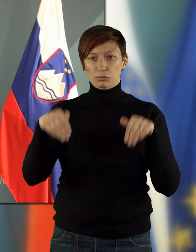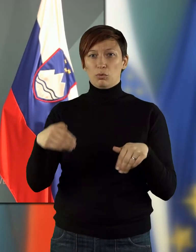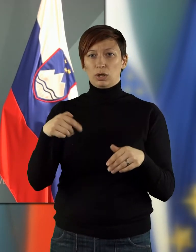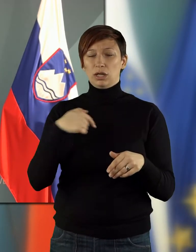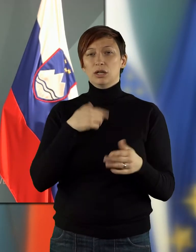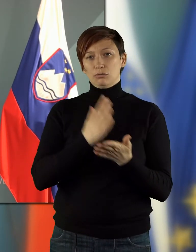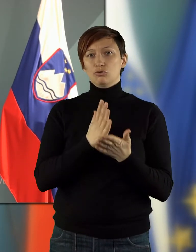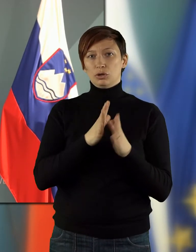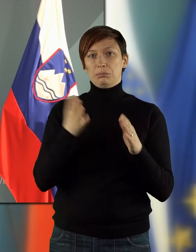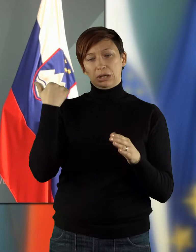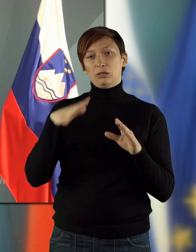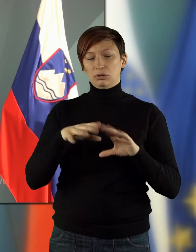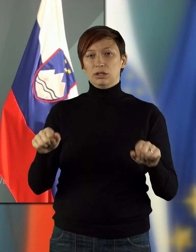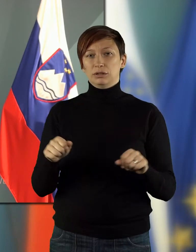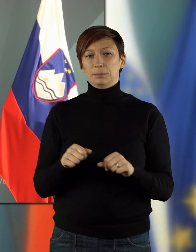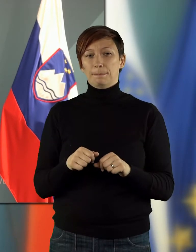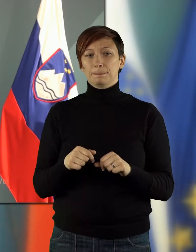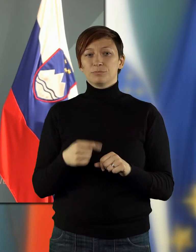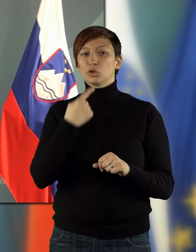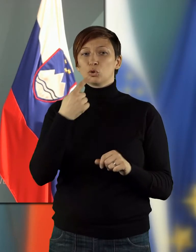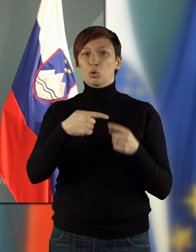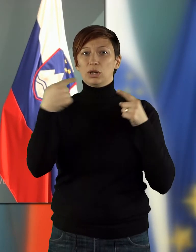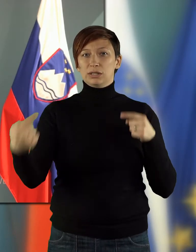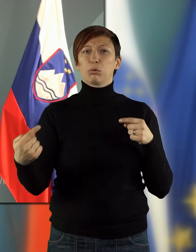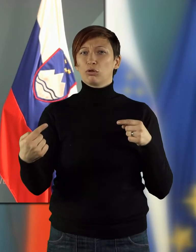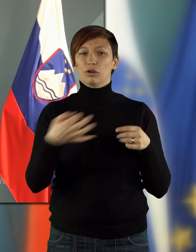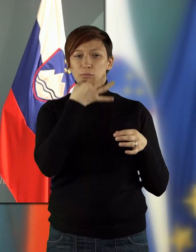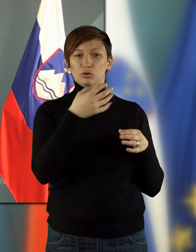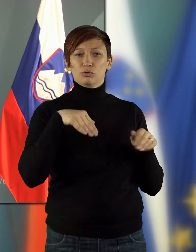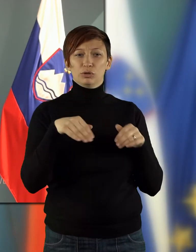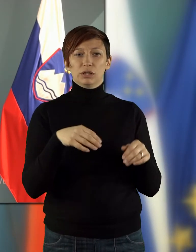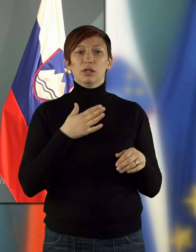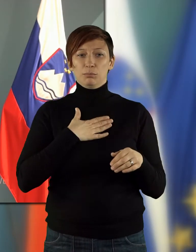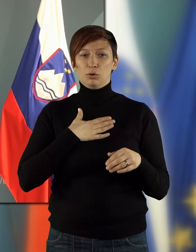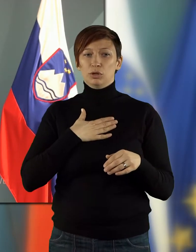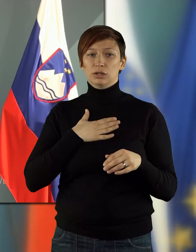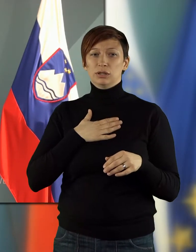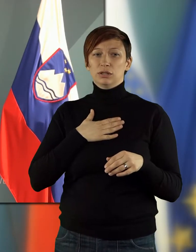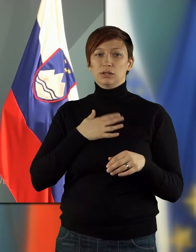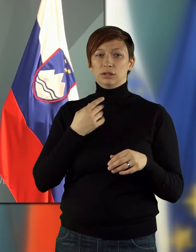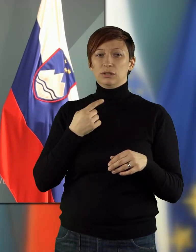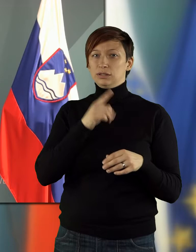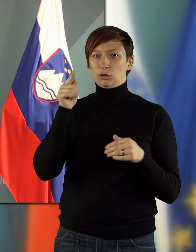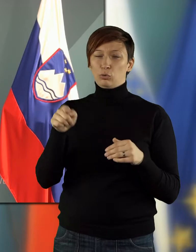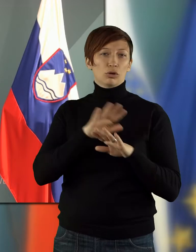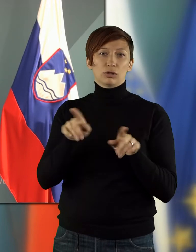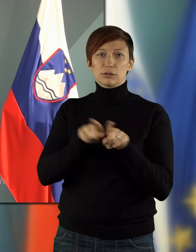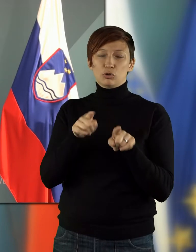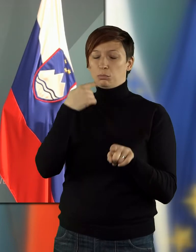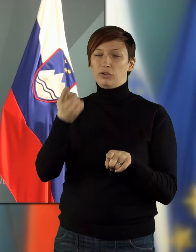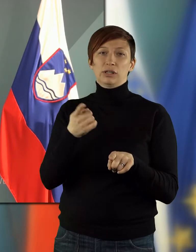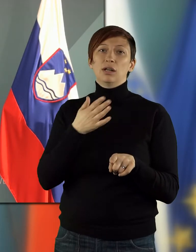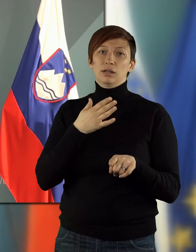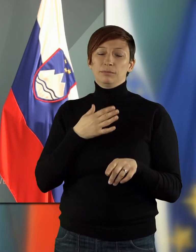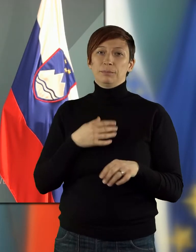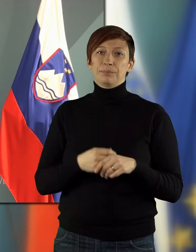nasprotovanju morala že prej to narediti. Nasprotovanju koga? Politike? Moj stavek bi se končal s piko,